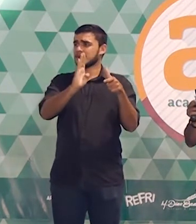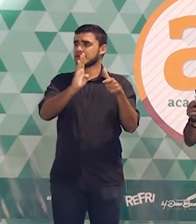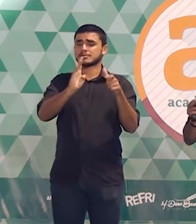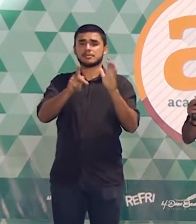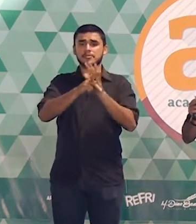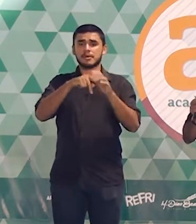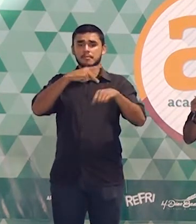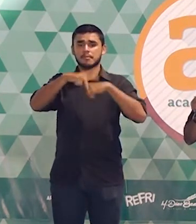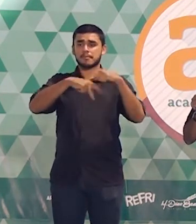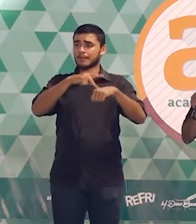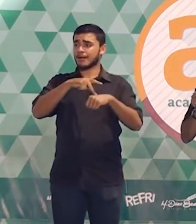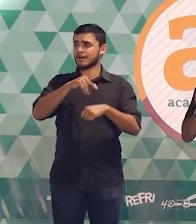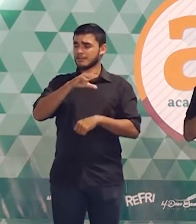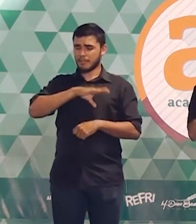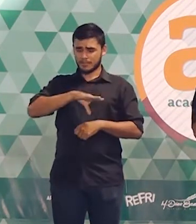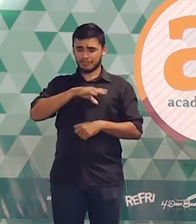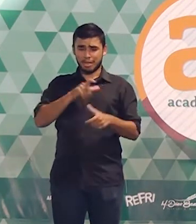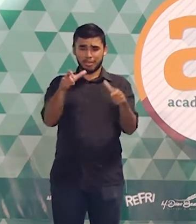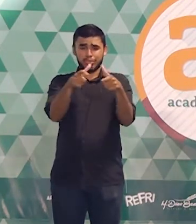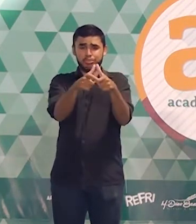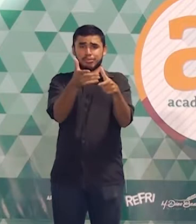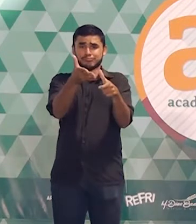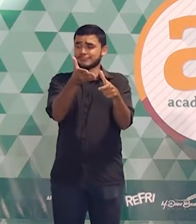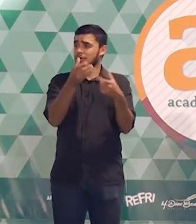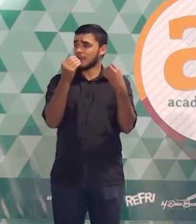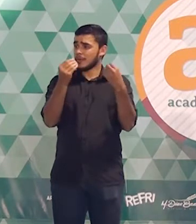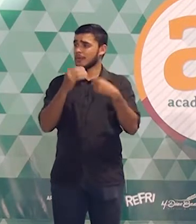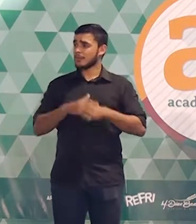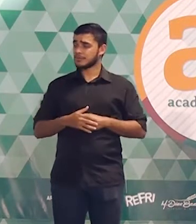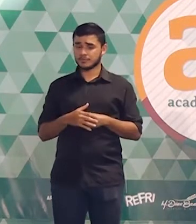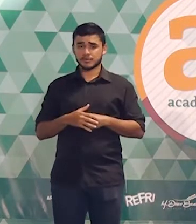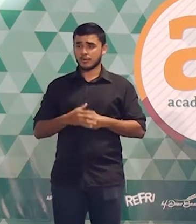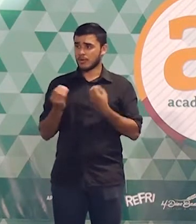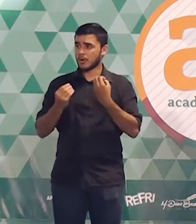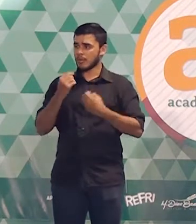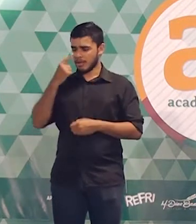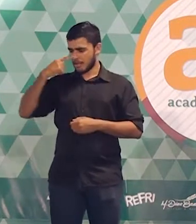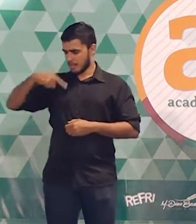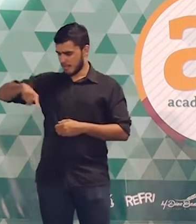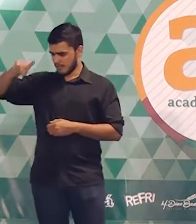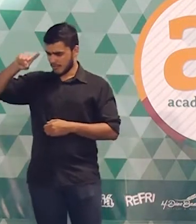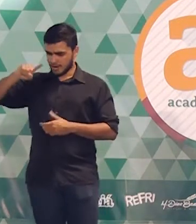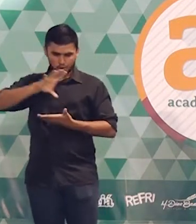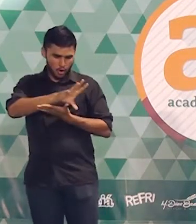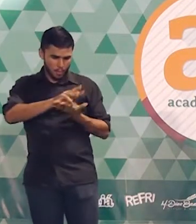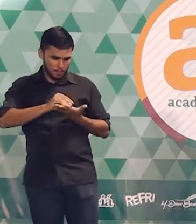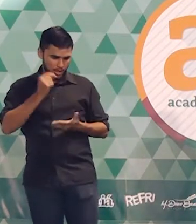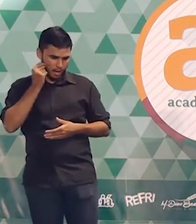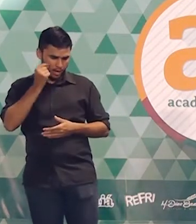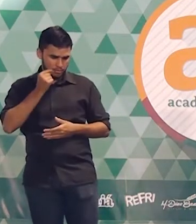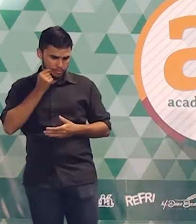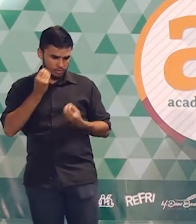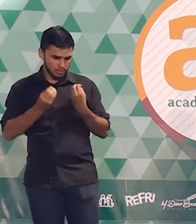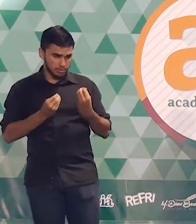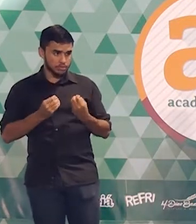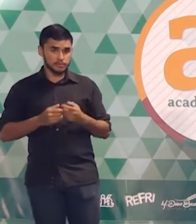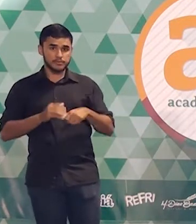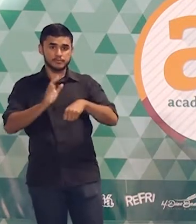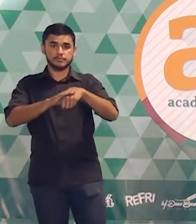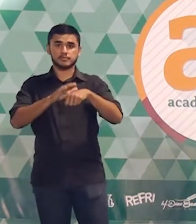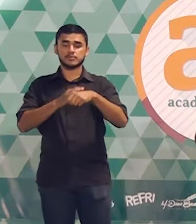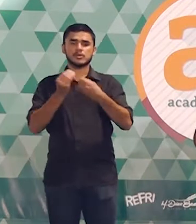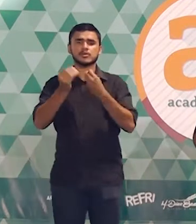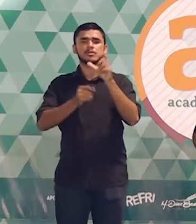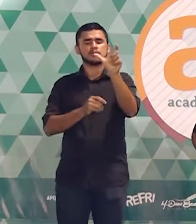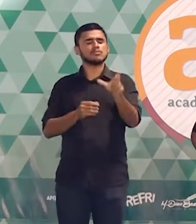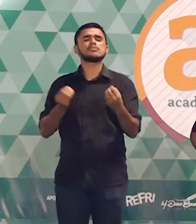Portugal. Seria como se um elefante tentasse imitar um rato, né? Aí ele, professor, eu digo, o que